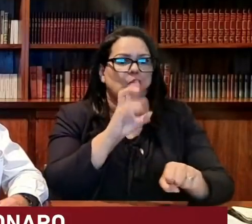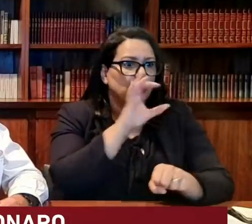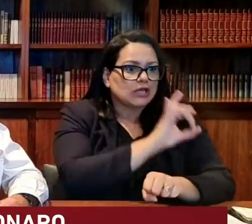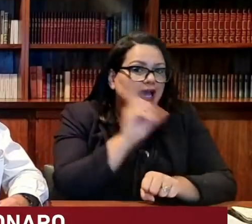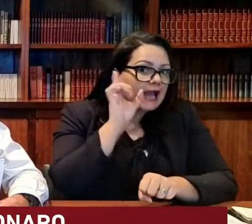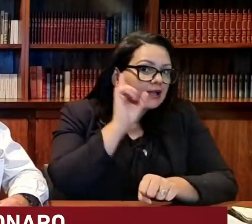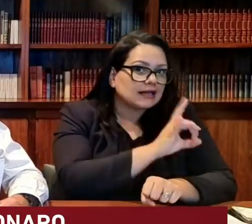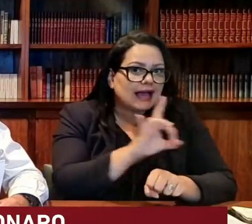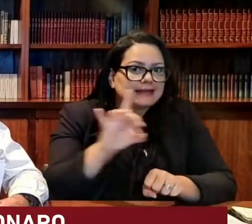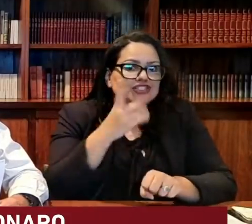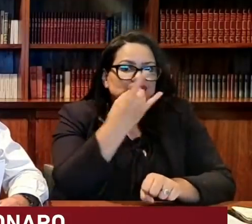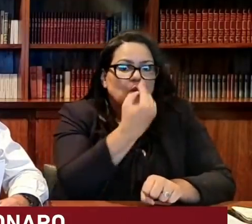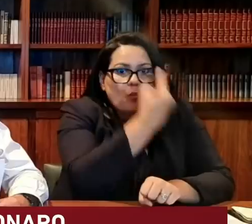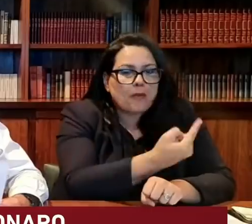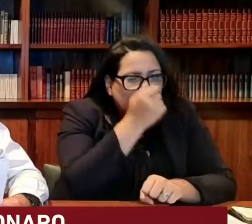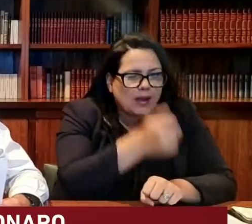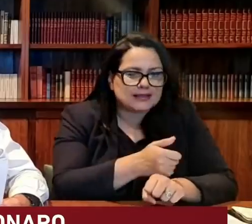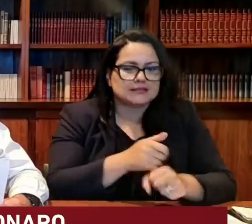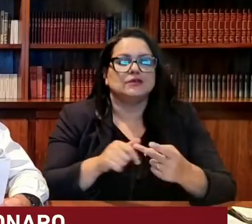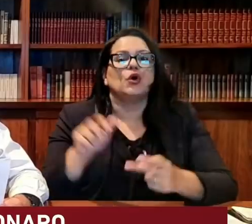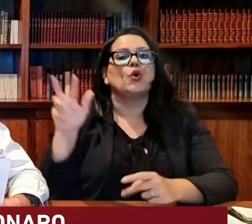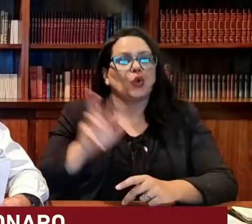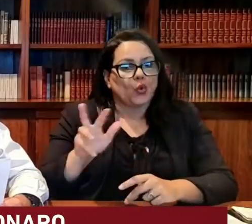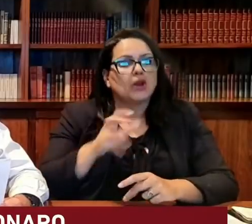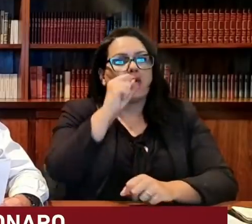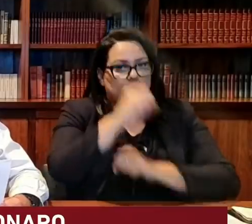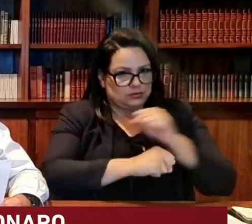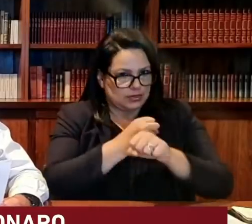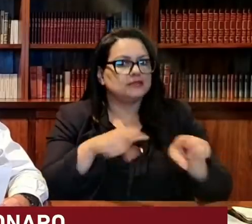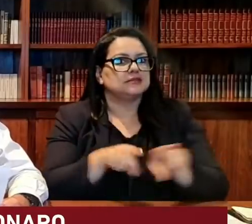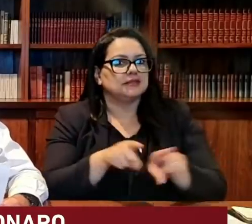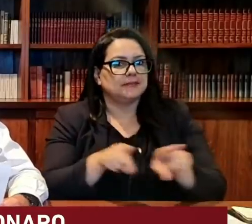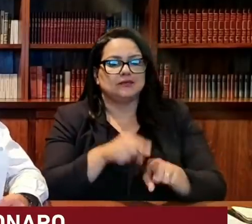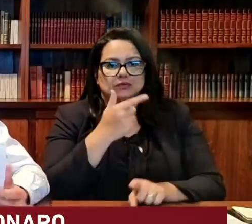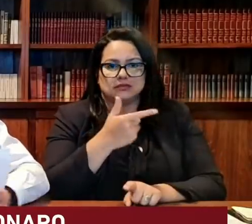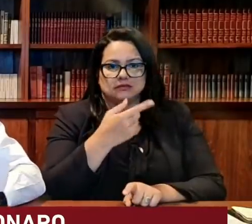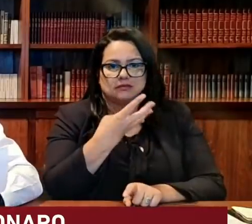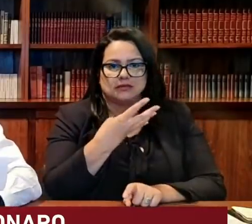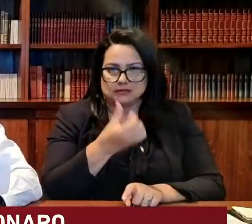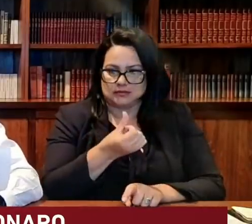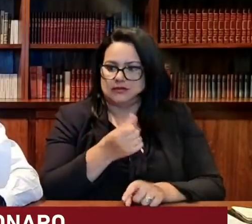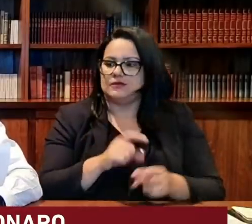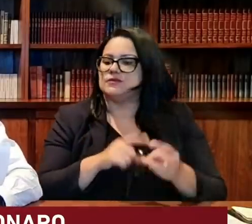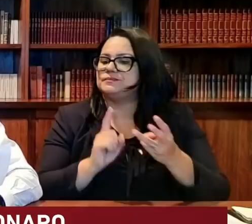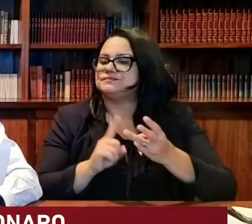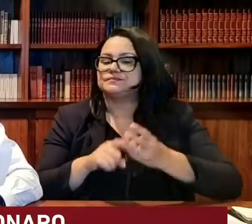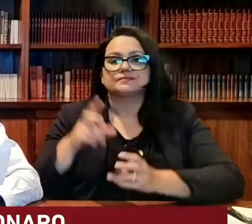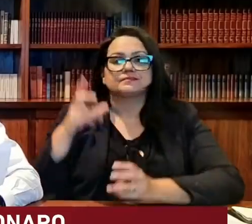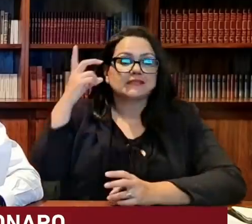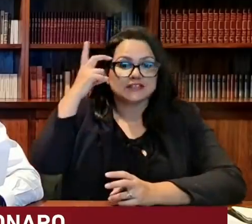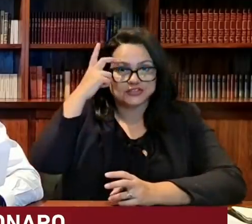né? No governo Lula, 8 anos também, média 246. No governo